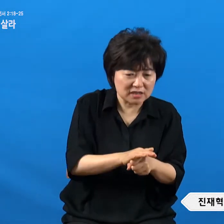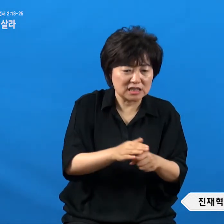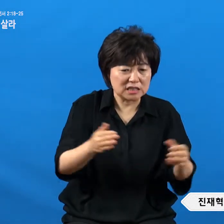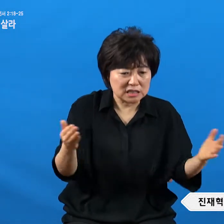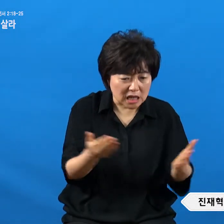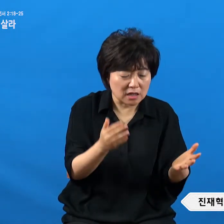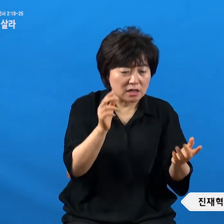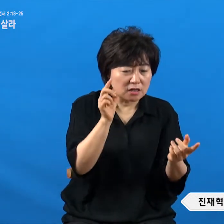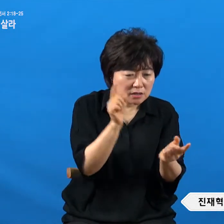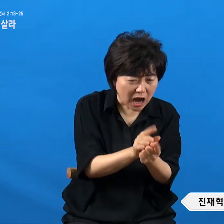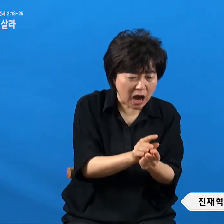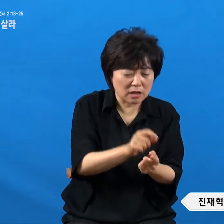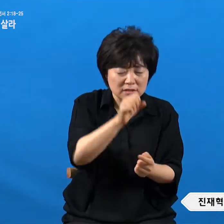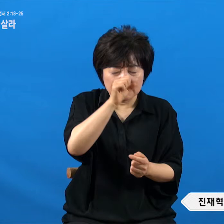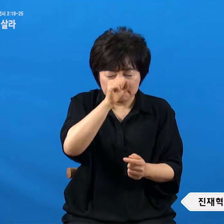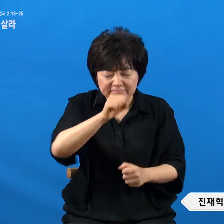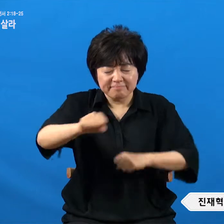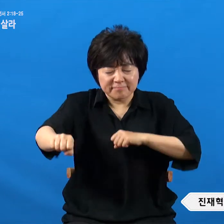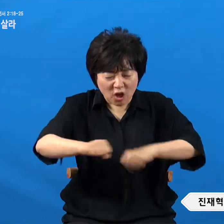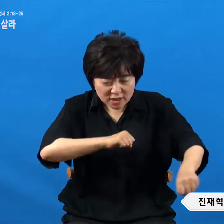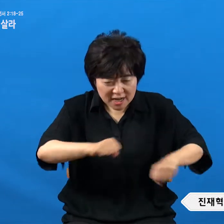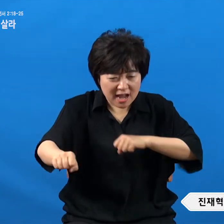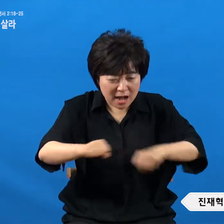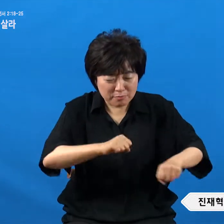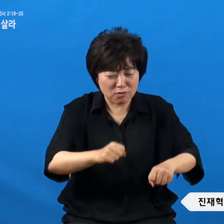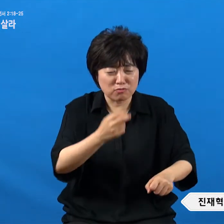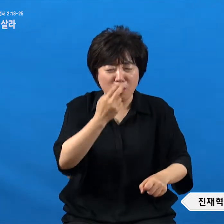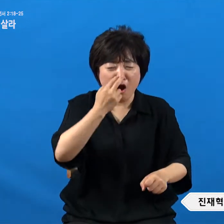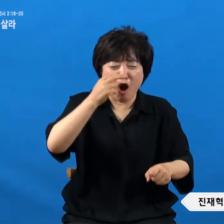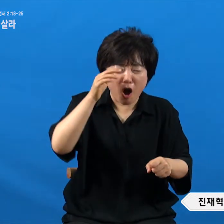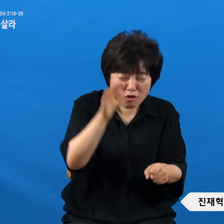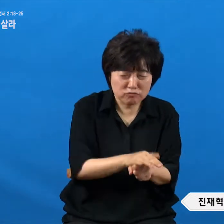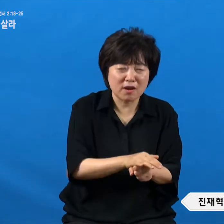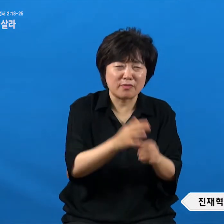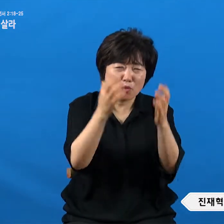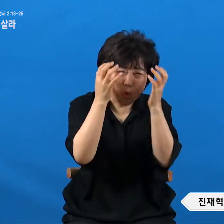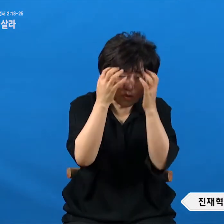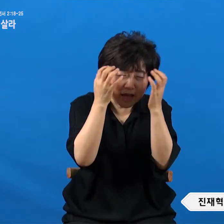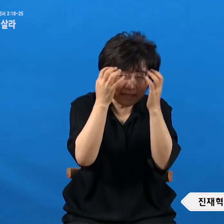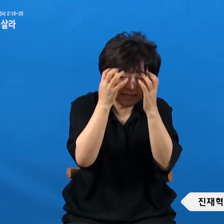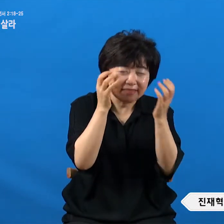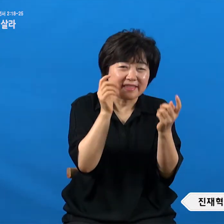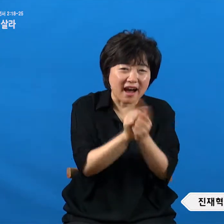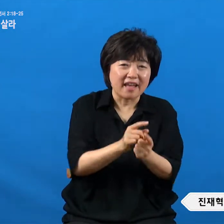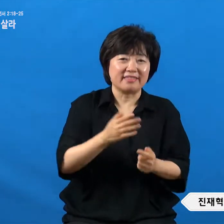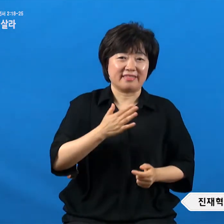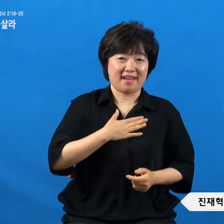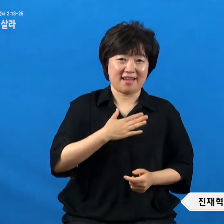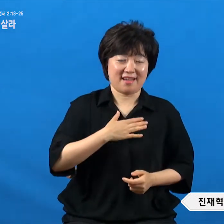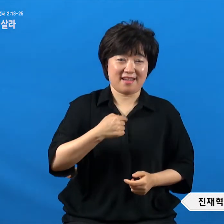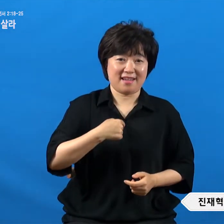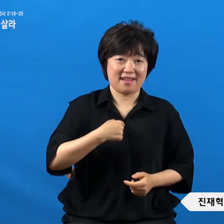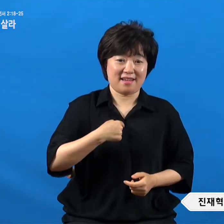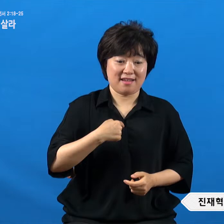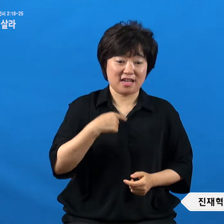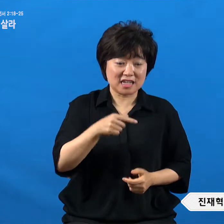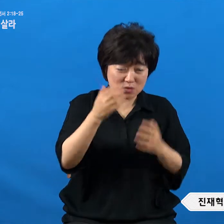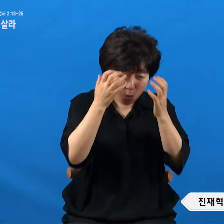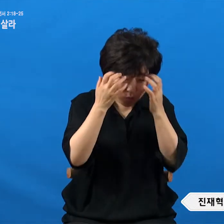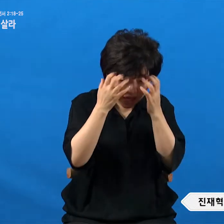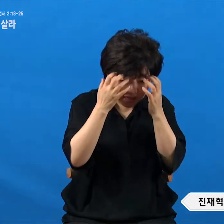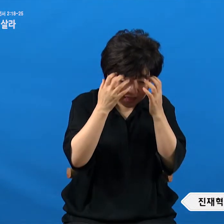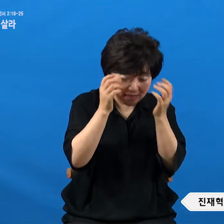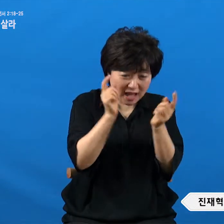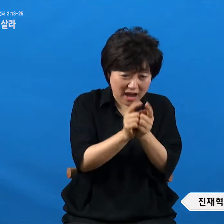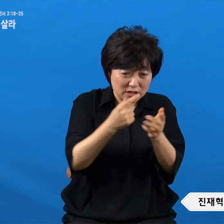고난 가운데 선을 행함에도 여전히 받는 고난 가운데 있는 우리를 향해 너희가